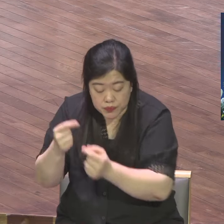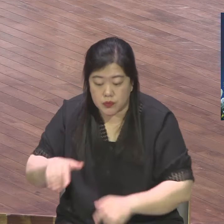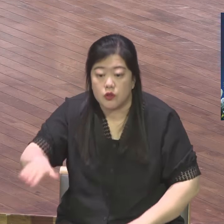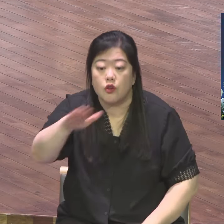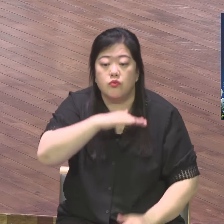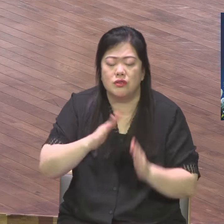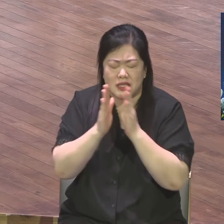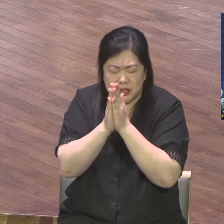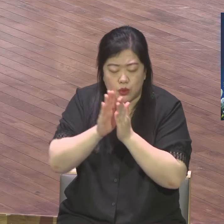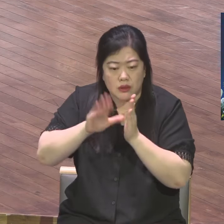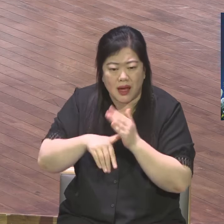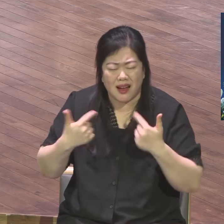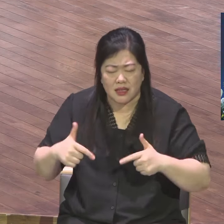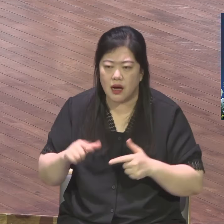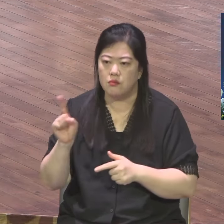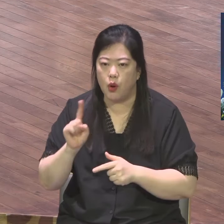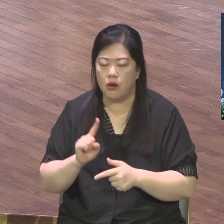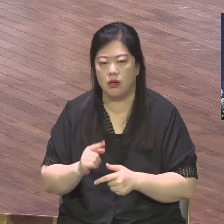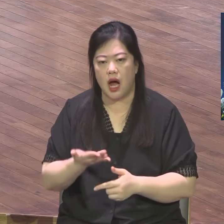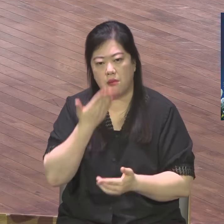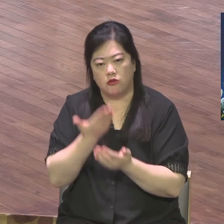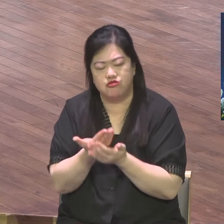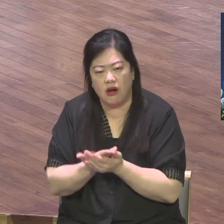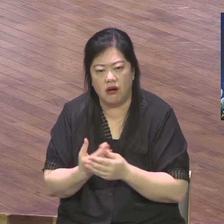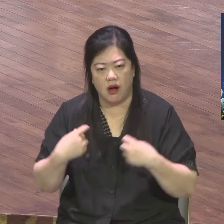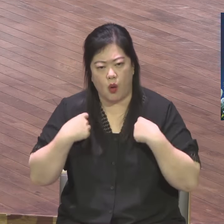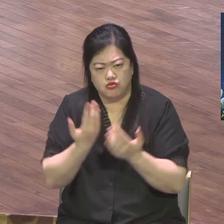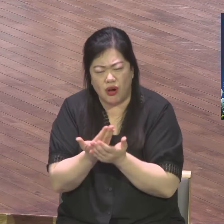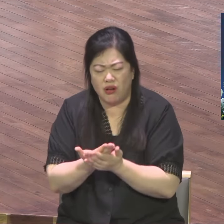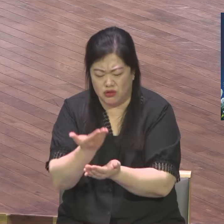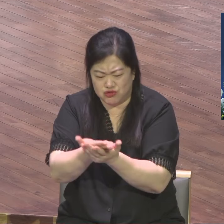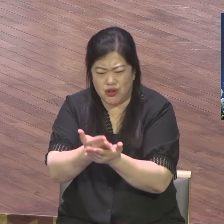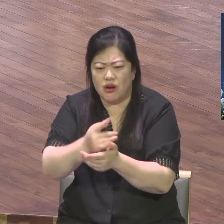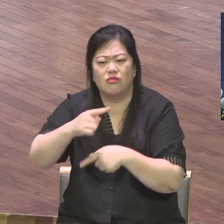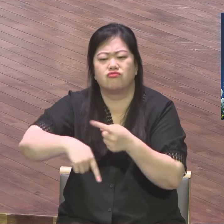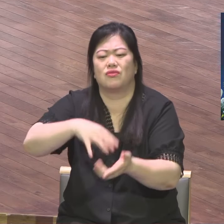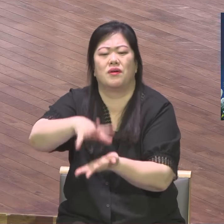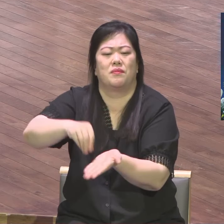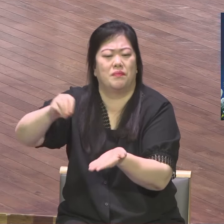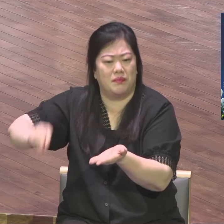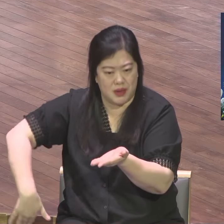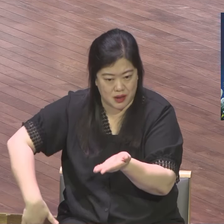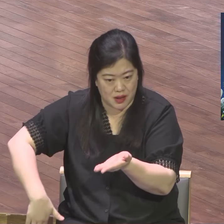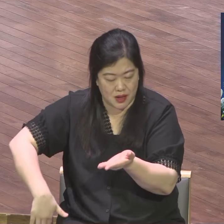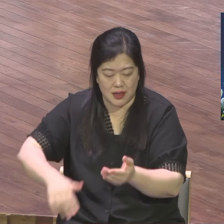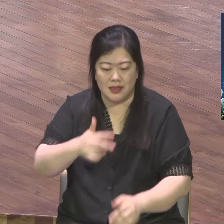거 777이란 7망대 7여정 7이정표 이 속에 다 들어있잖아요.